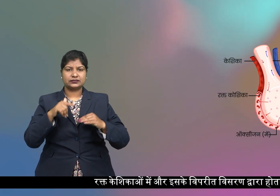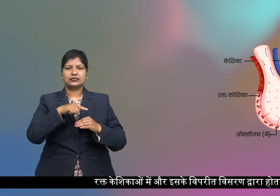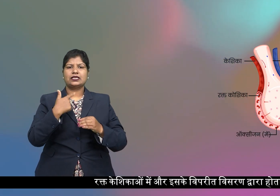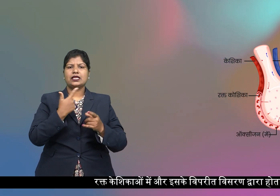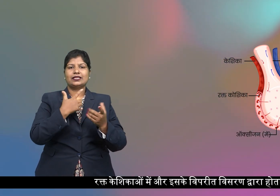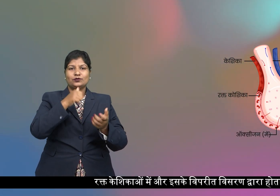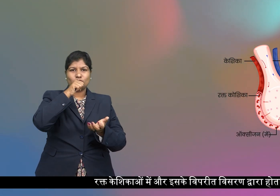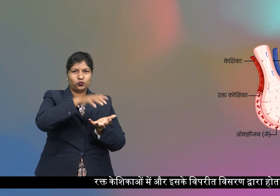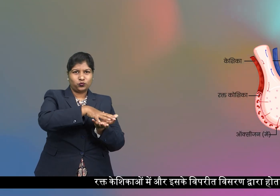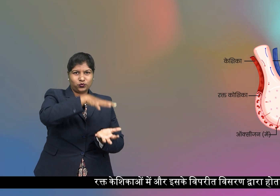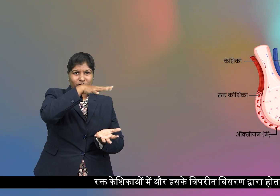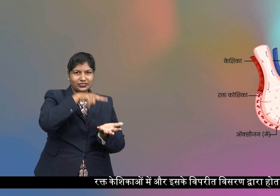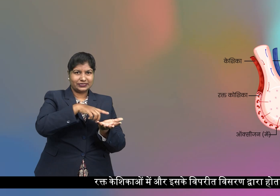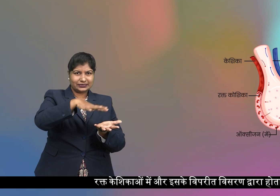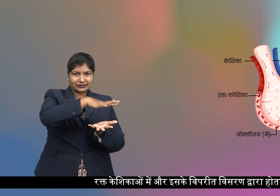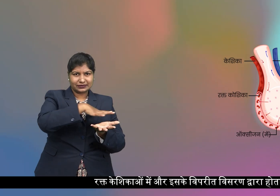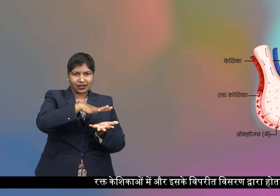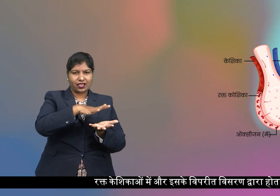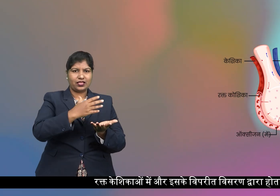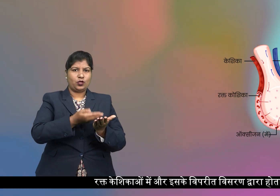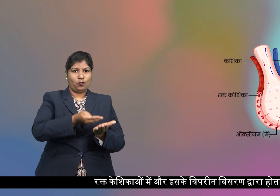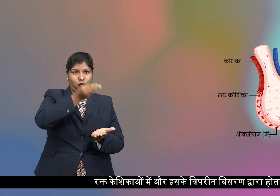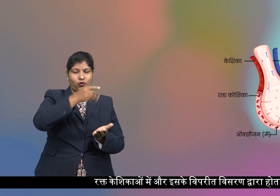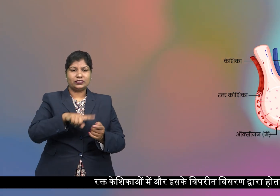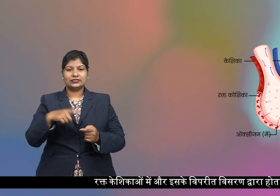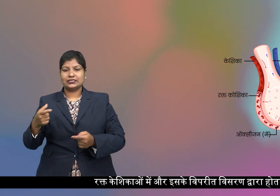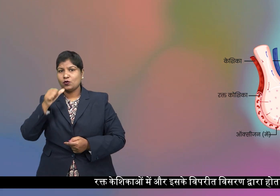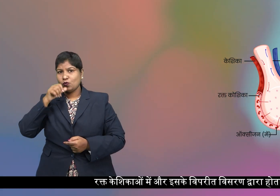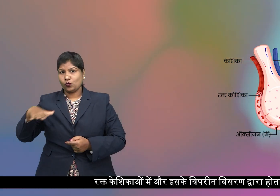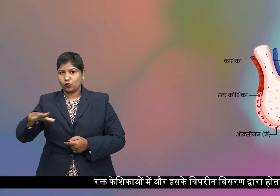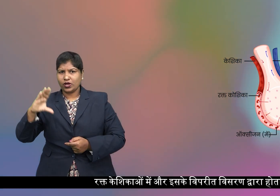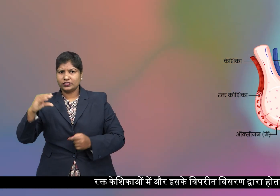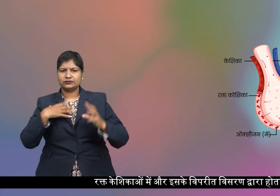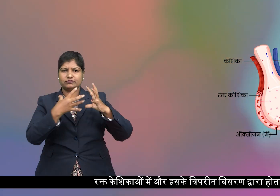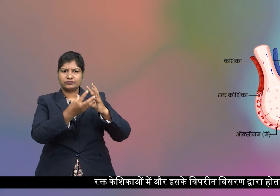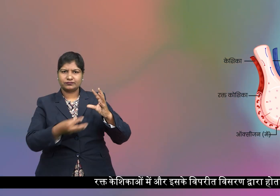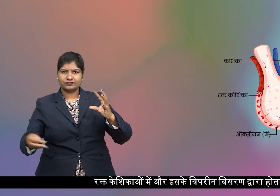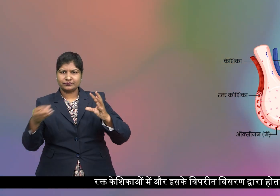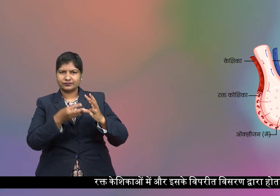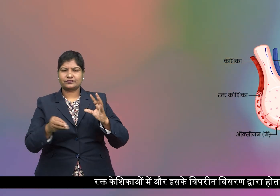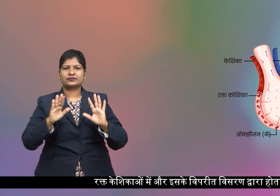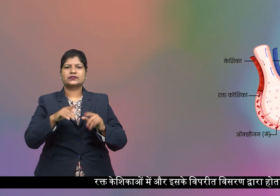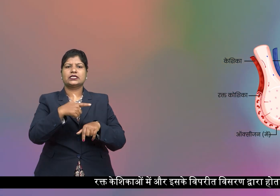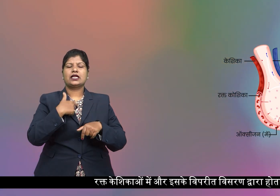रक्त कोशिकाओं में और इसके विपरीत विसरणों द्वारा होता